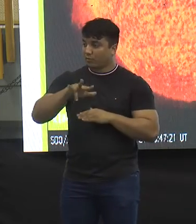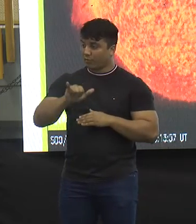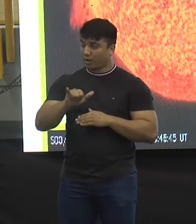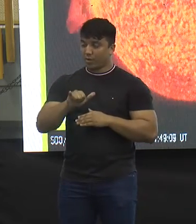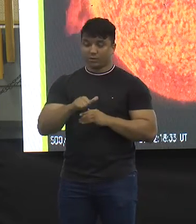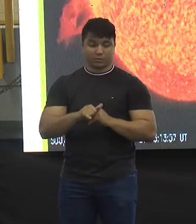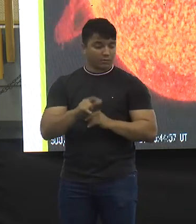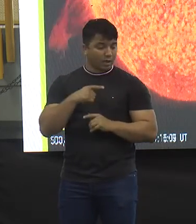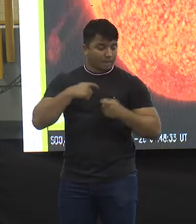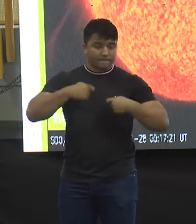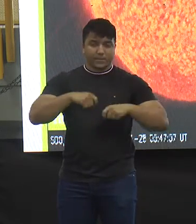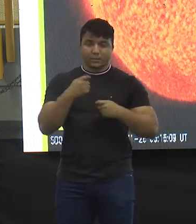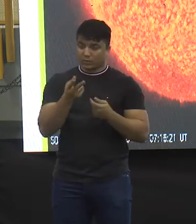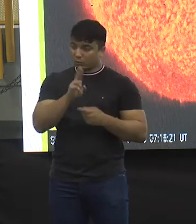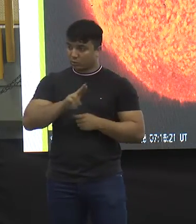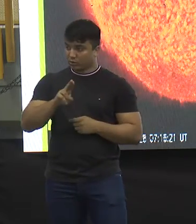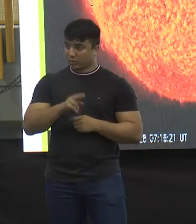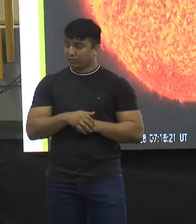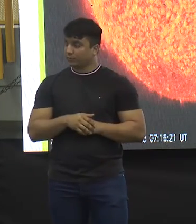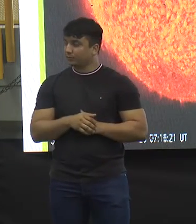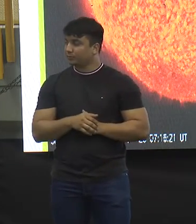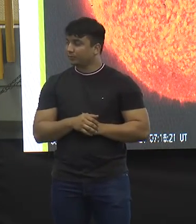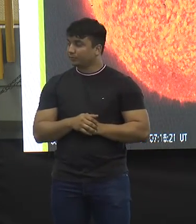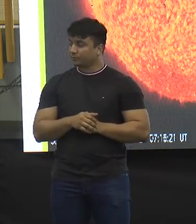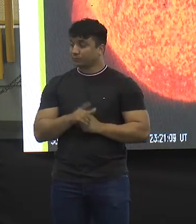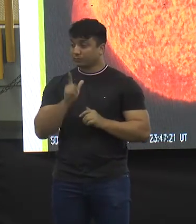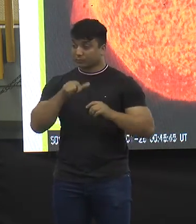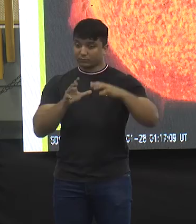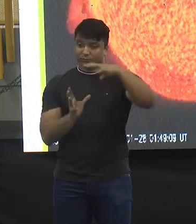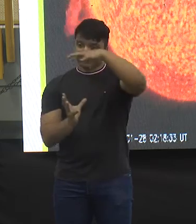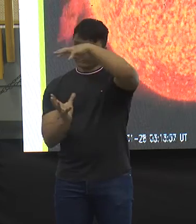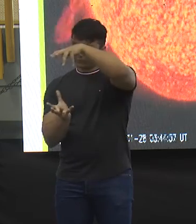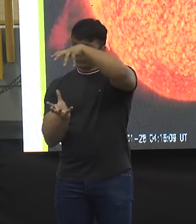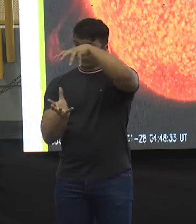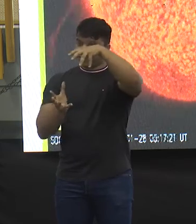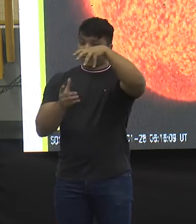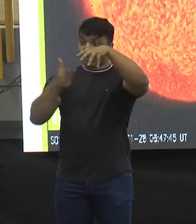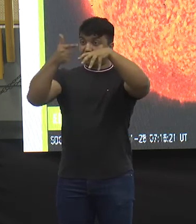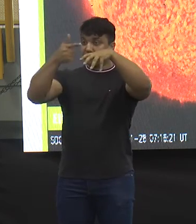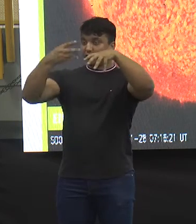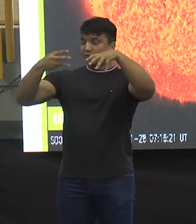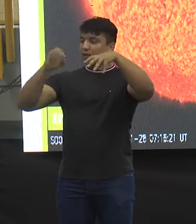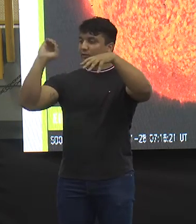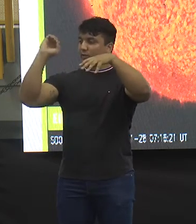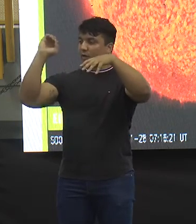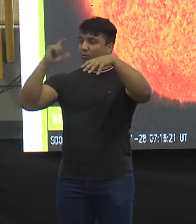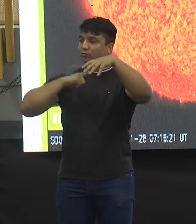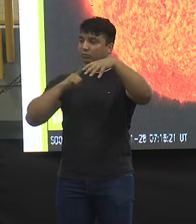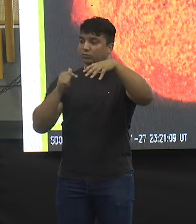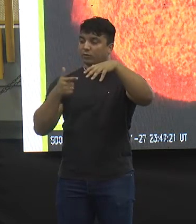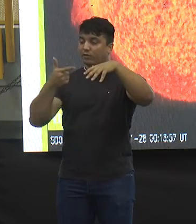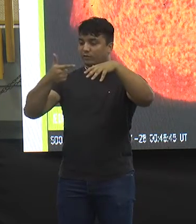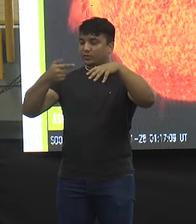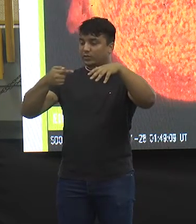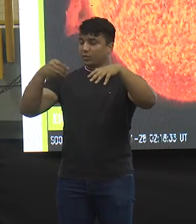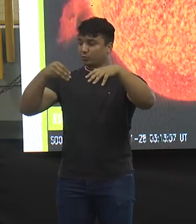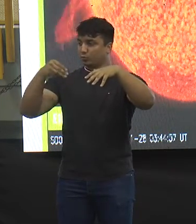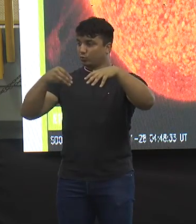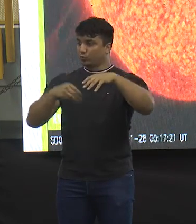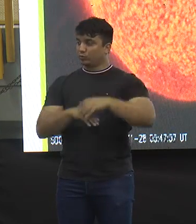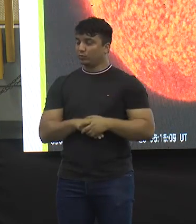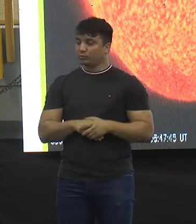vai precisar dele. Esse eixo de inclinação, ele está a 23 graus e 27 minutos.